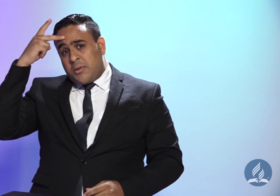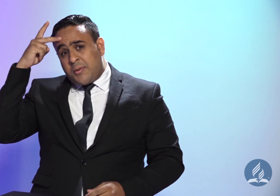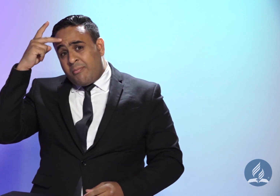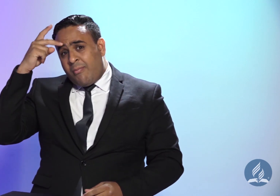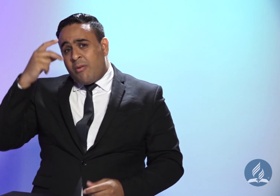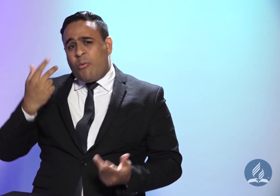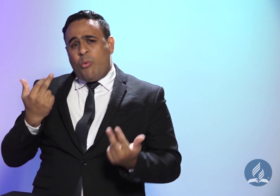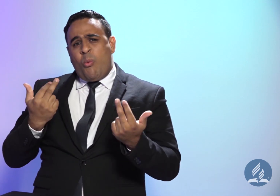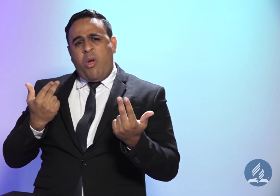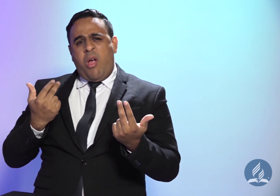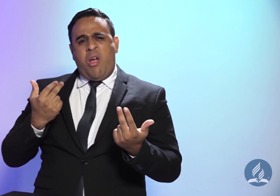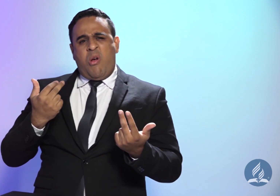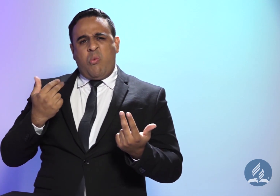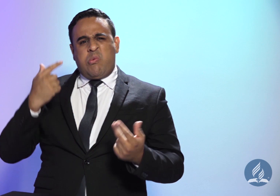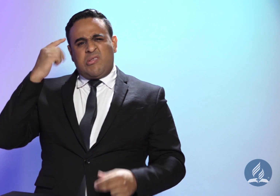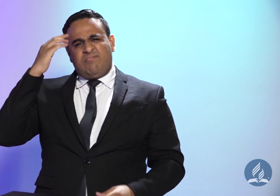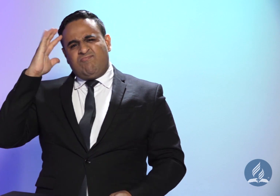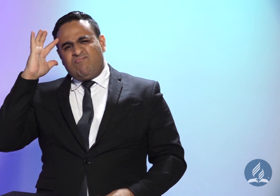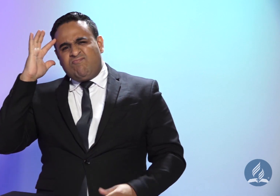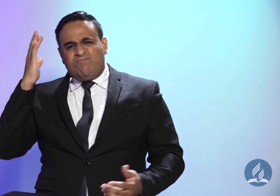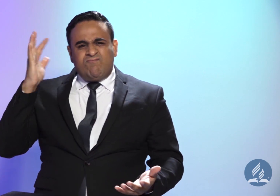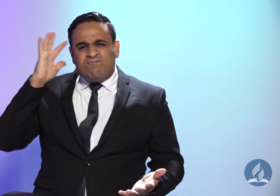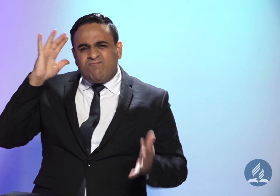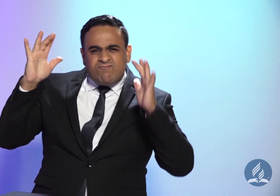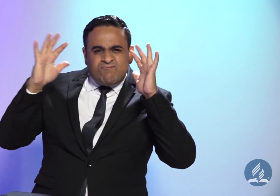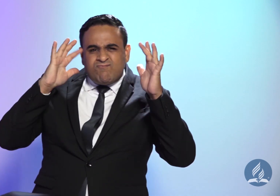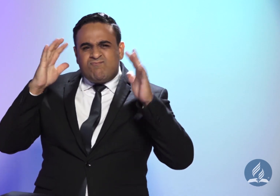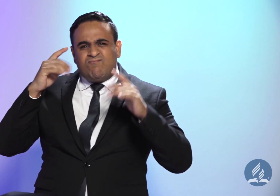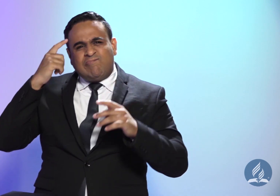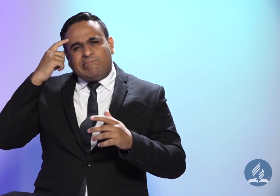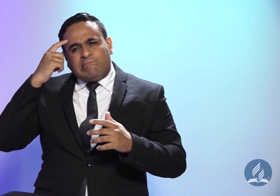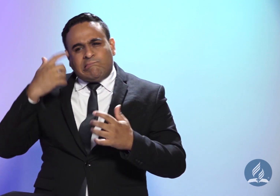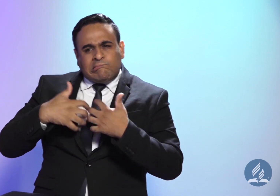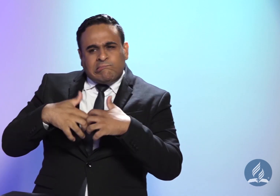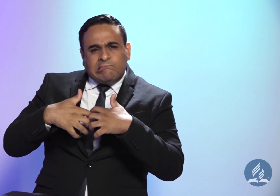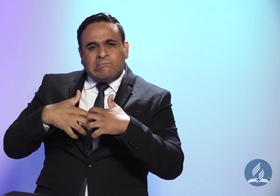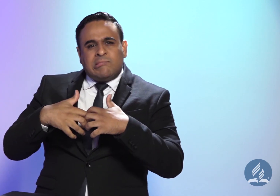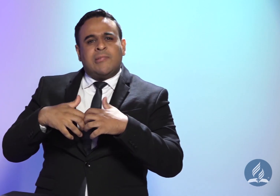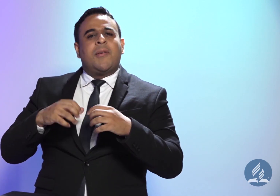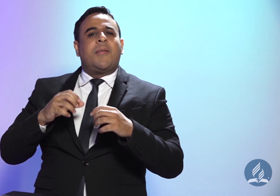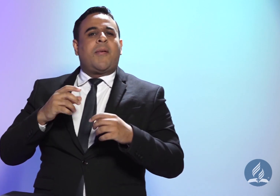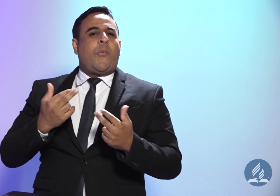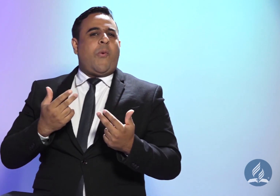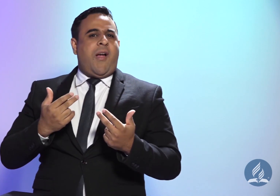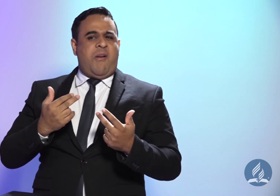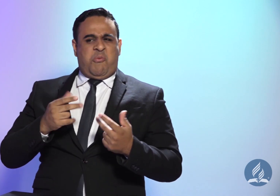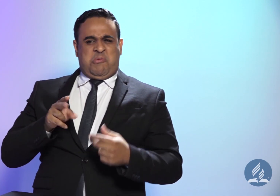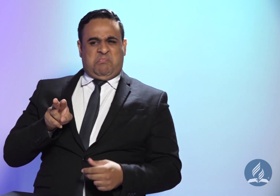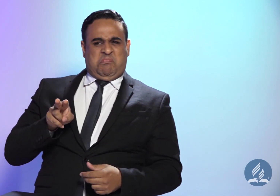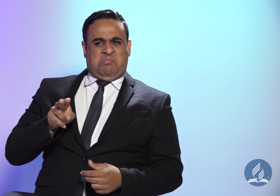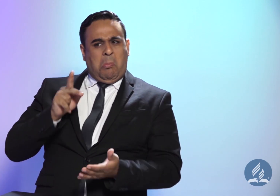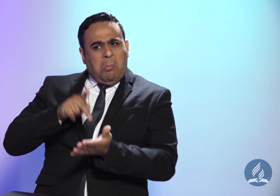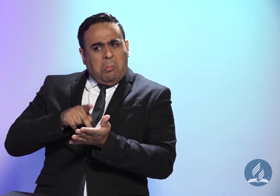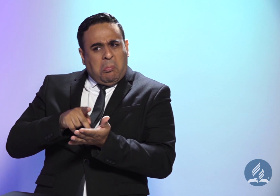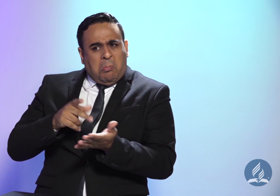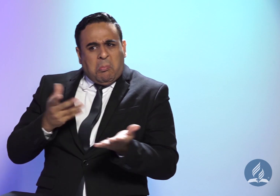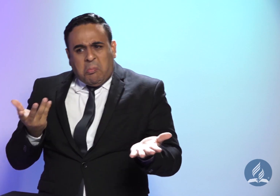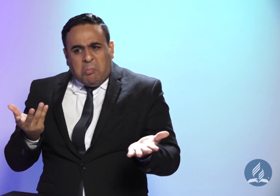as pessoas estão te enganando e quando as pessoas estão falando a verdade. Às vezes você vê uma notícia e você fica